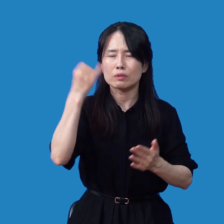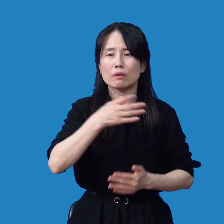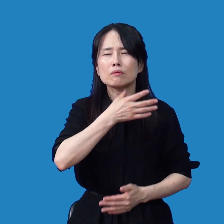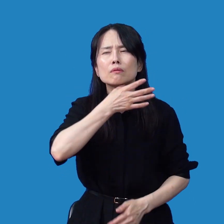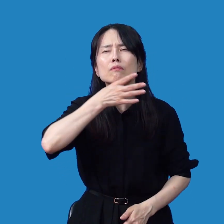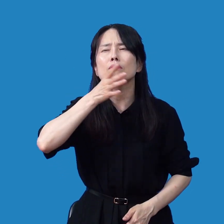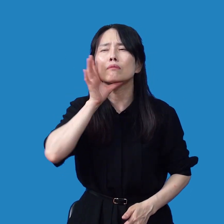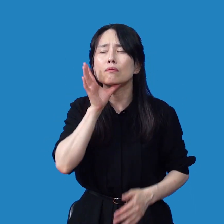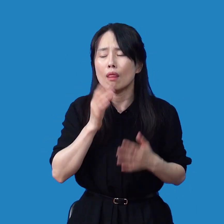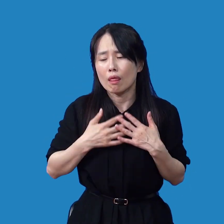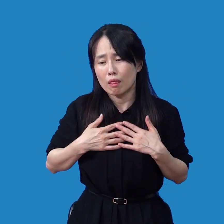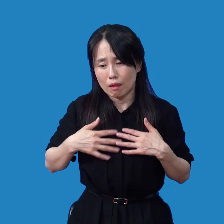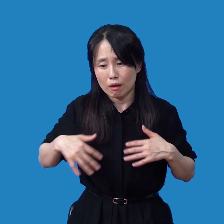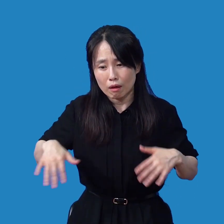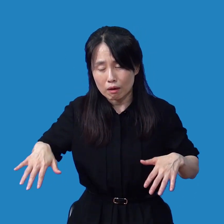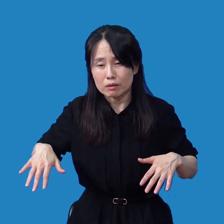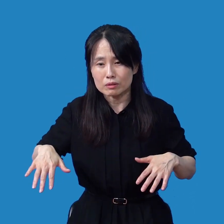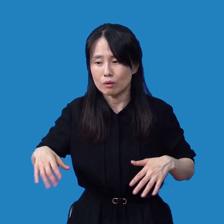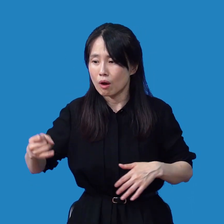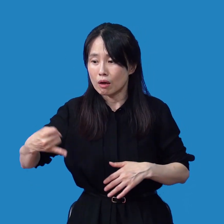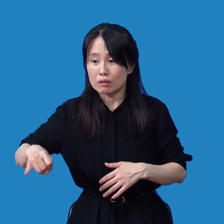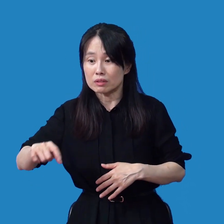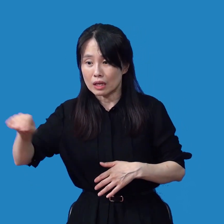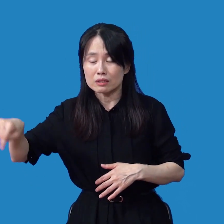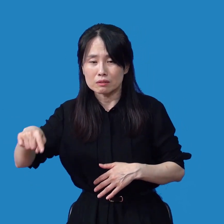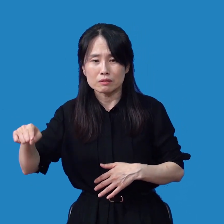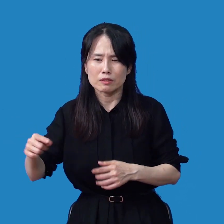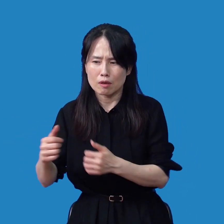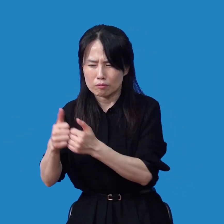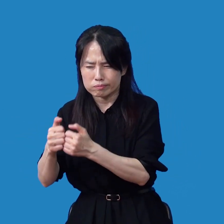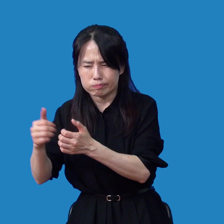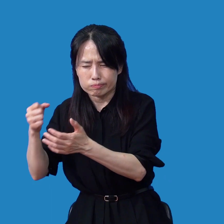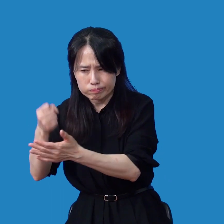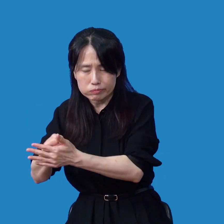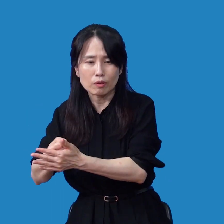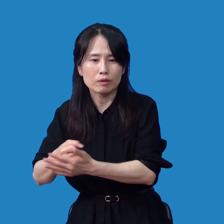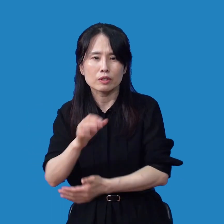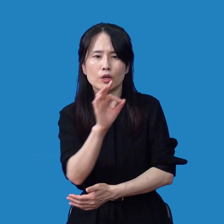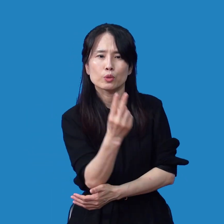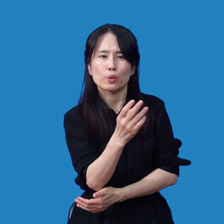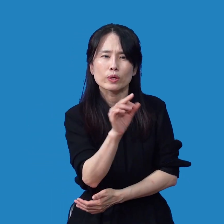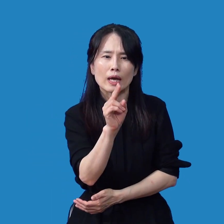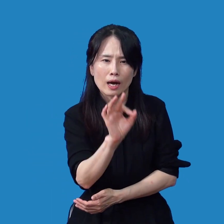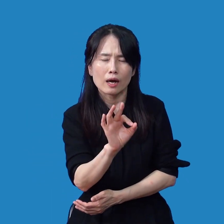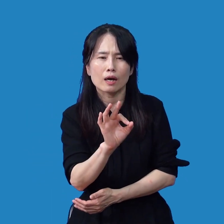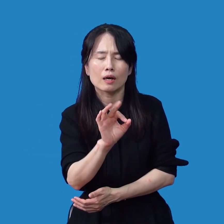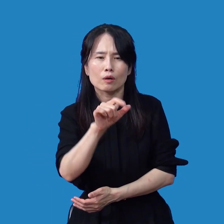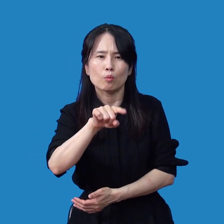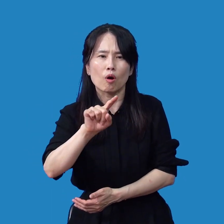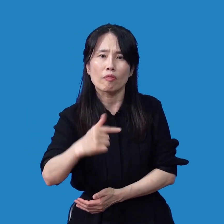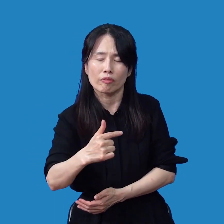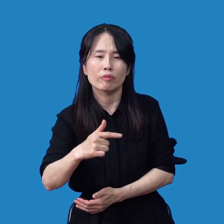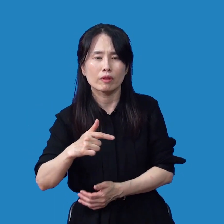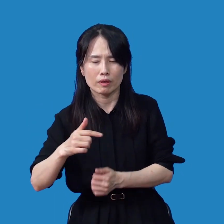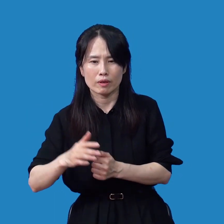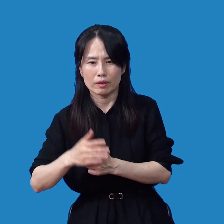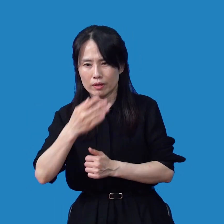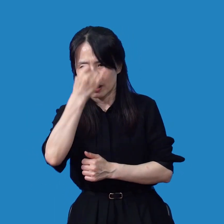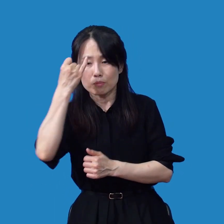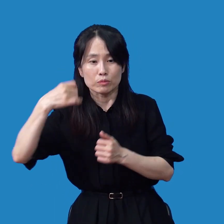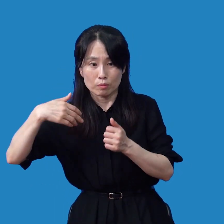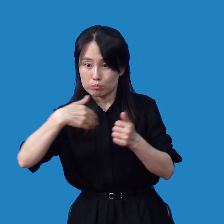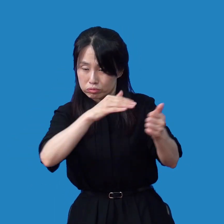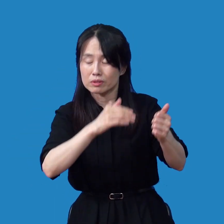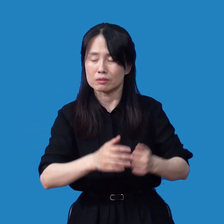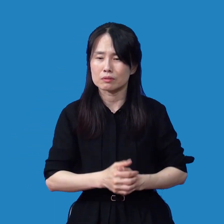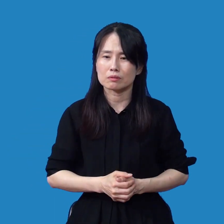쇠약해져서 딸들이 요양원에 보내드렸습니다. 그런데 이 노모가 낙담을 합니다.